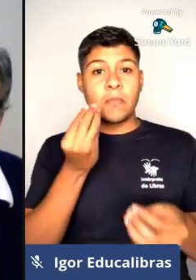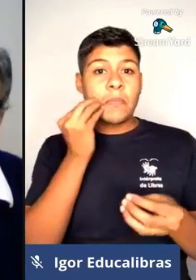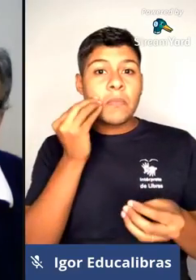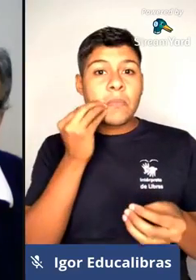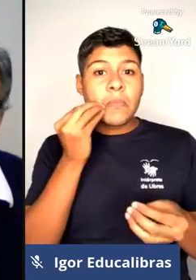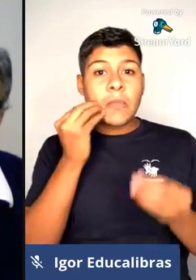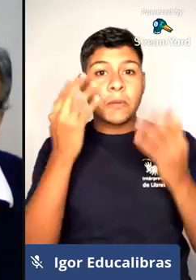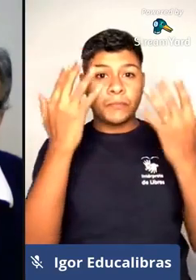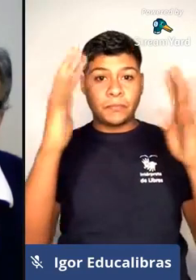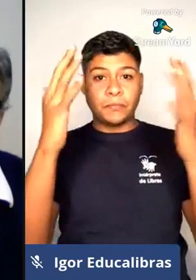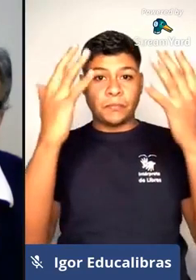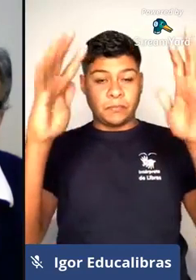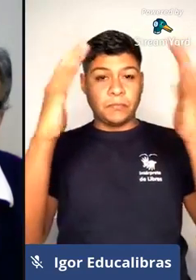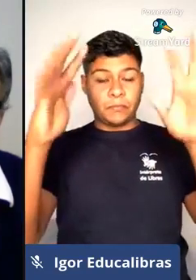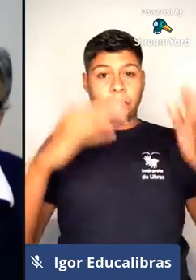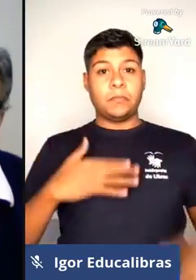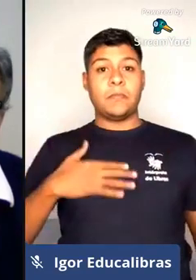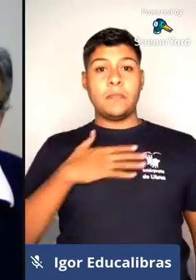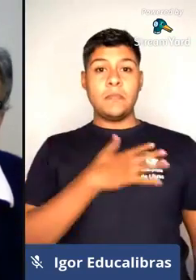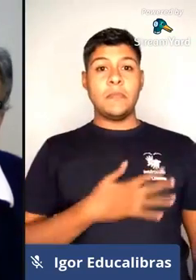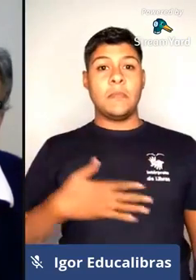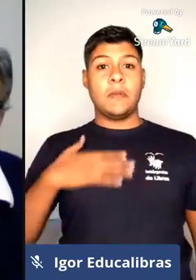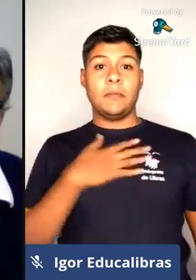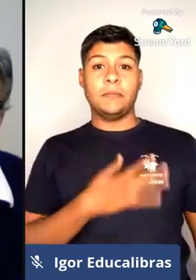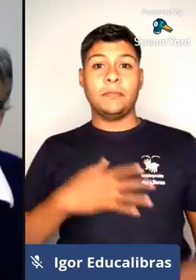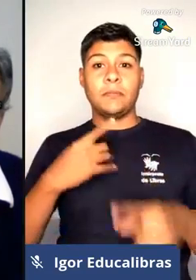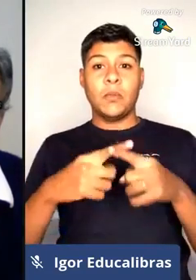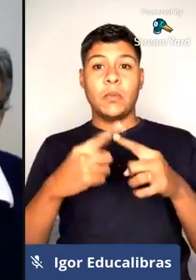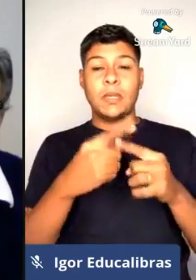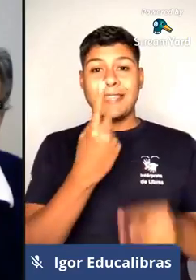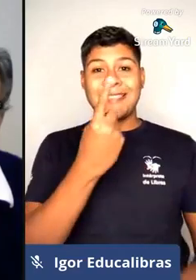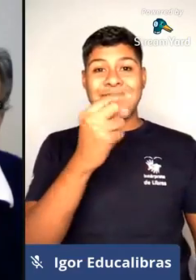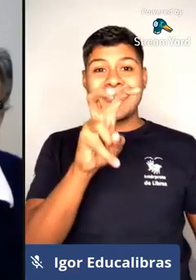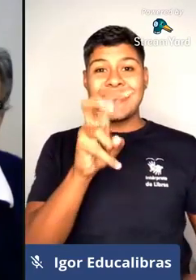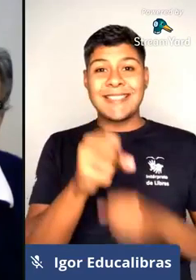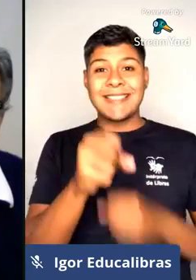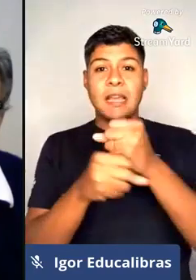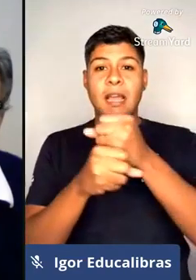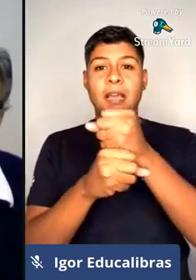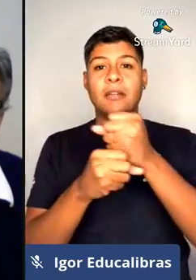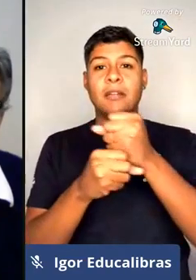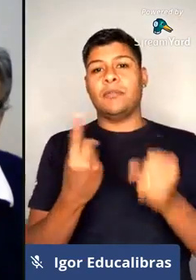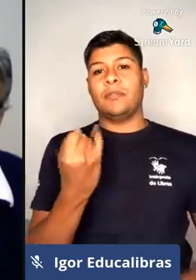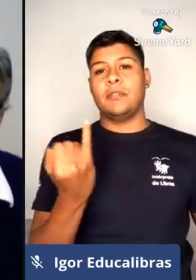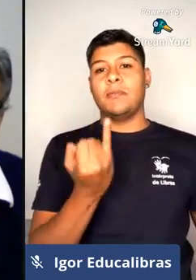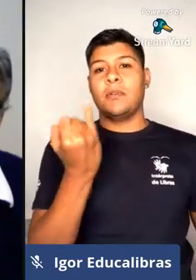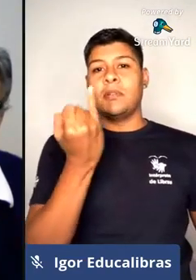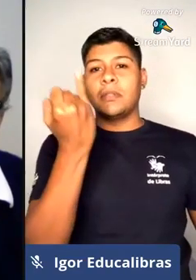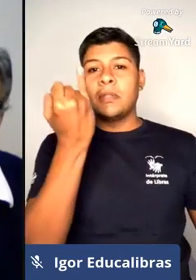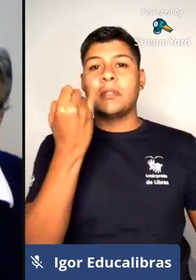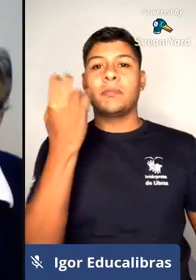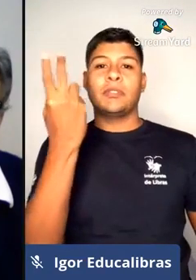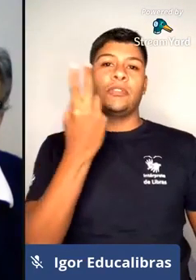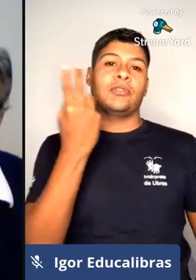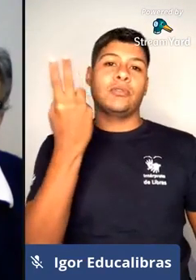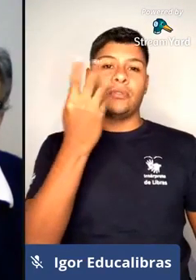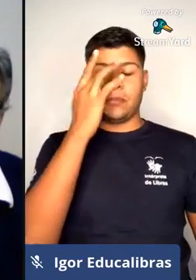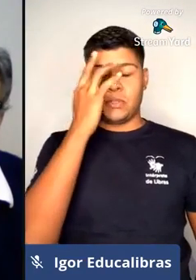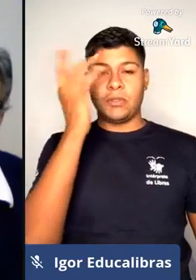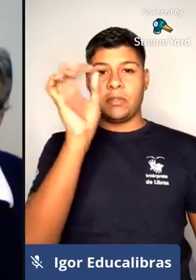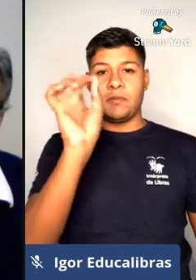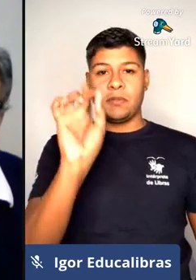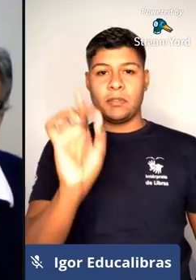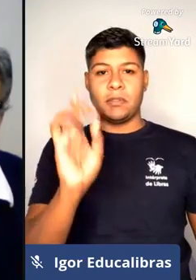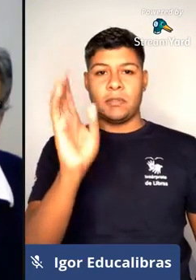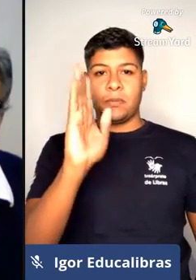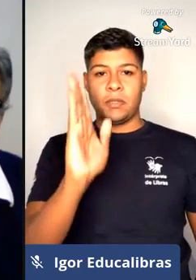comemorar em alto estilo. Por quê? São 15 anos muito importantes para a história do movimento das pessoas com deficiência no Brasil.